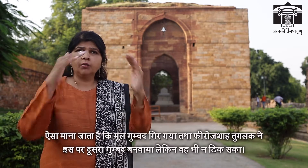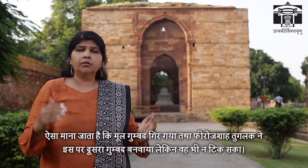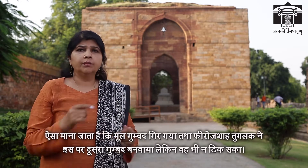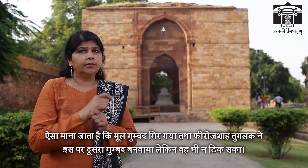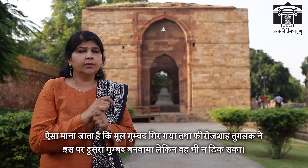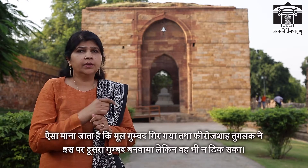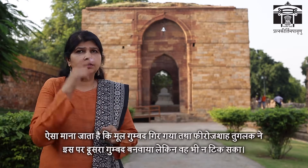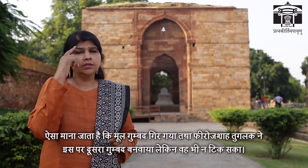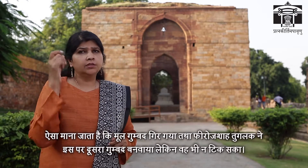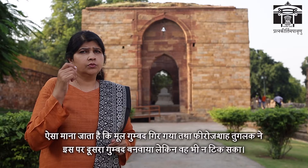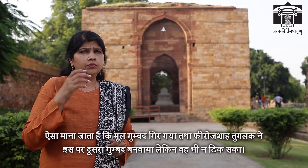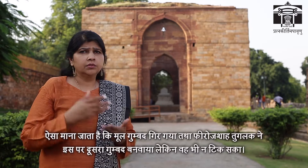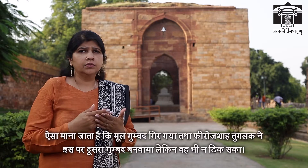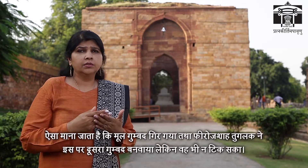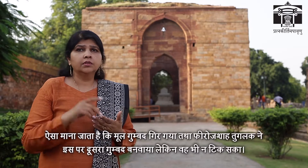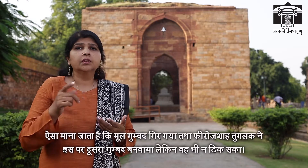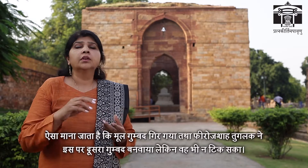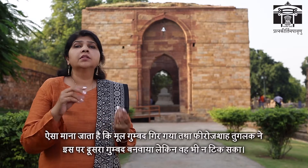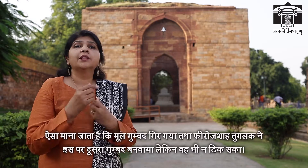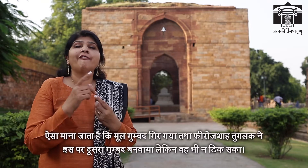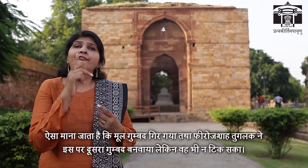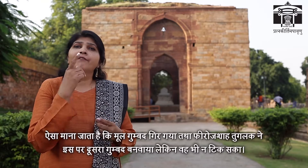ऐसा माना जाता है कि मूल गुंबद गिर गया